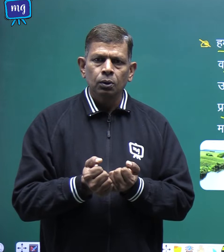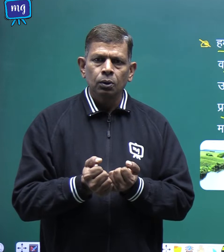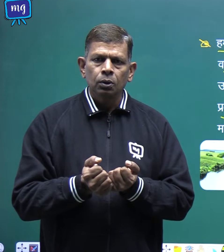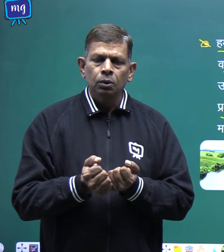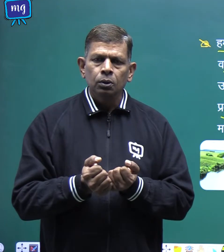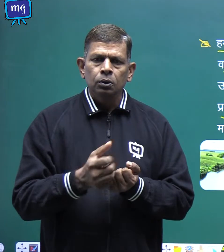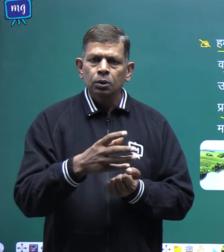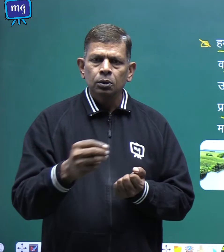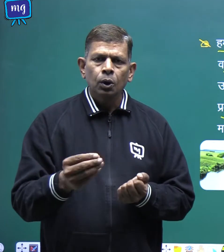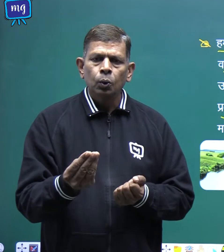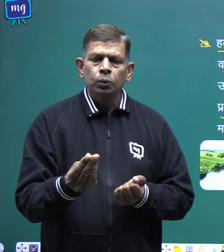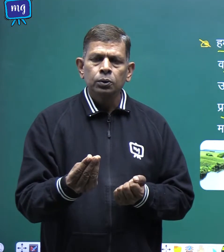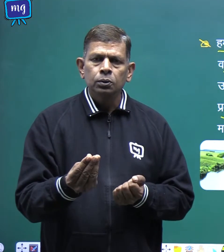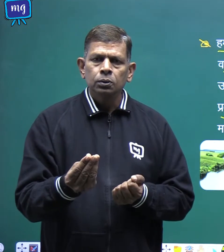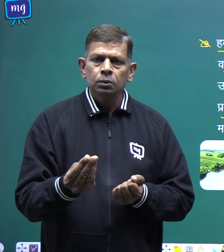तथा कुछ